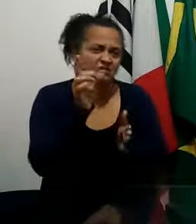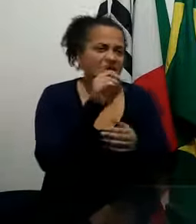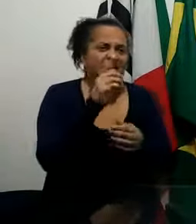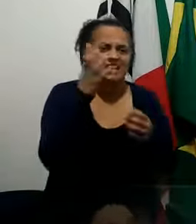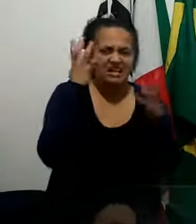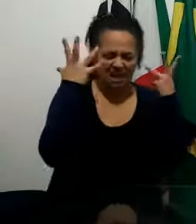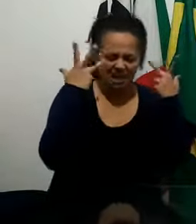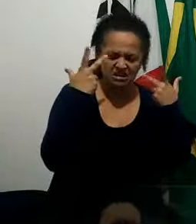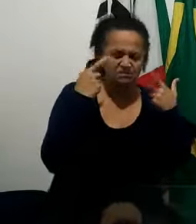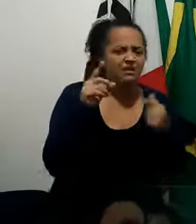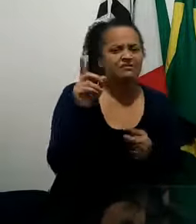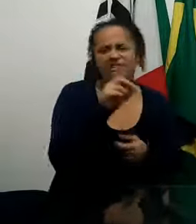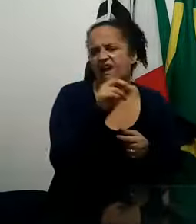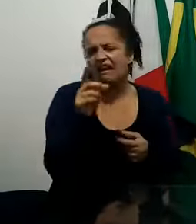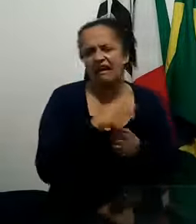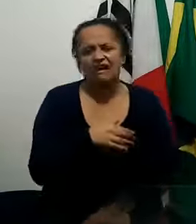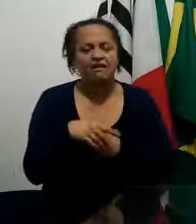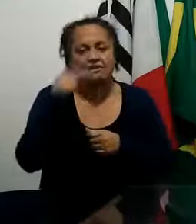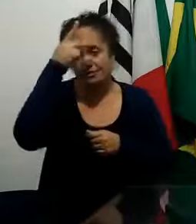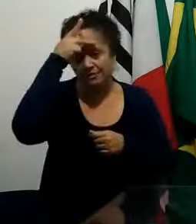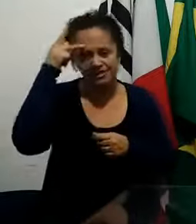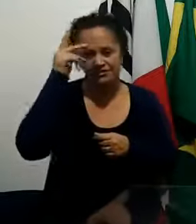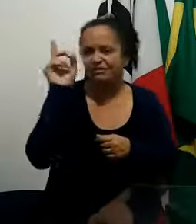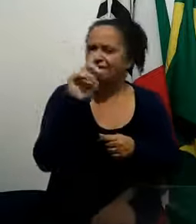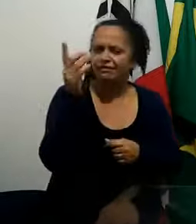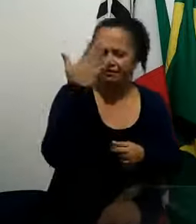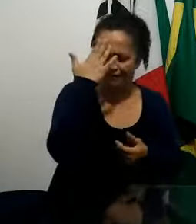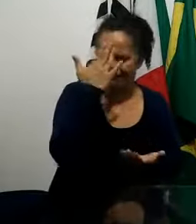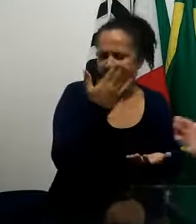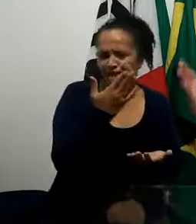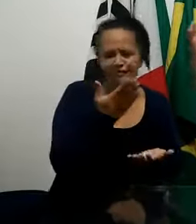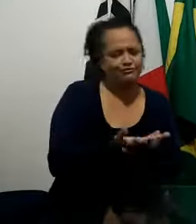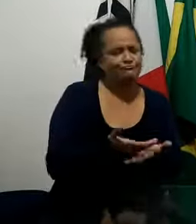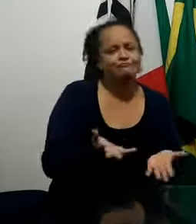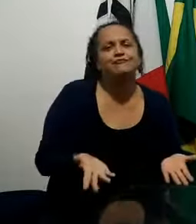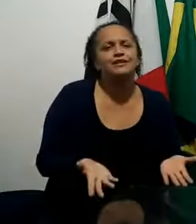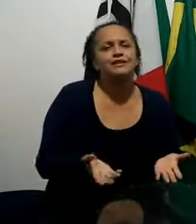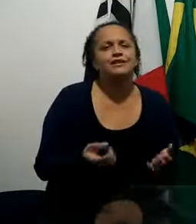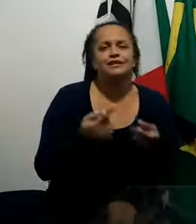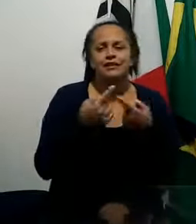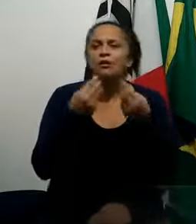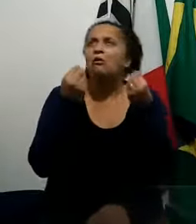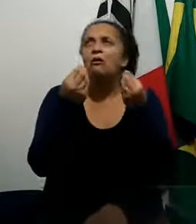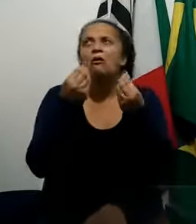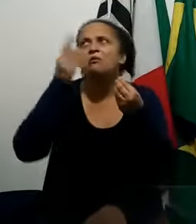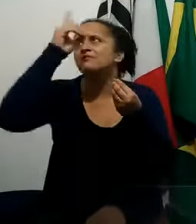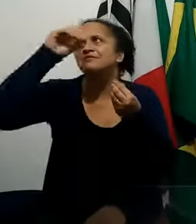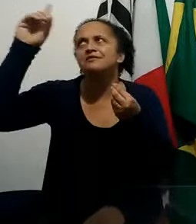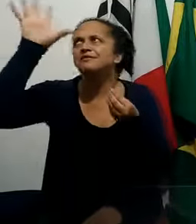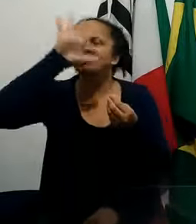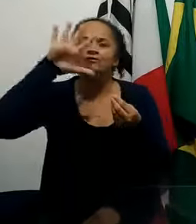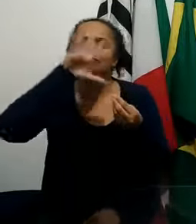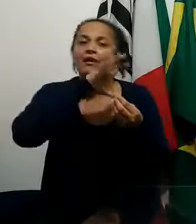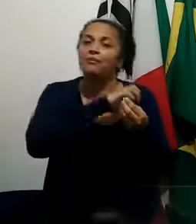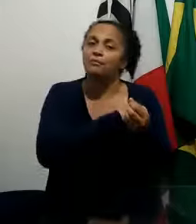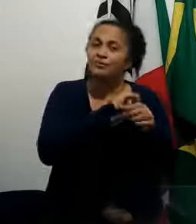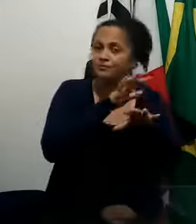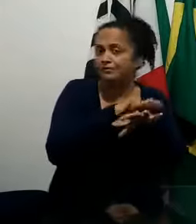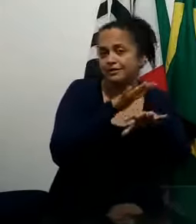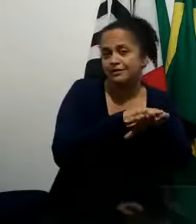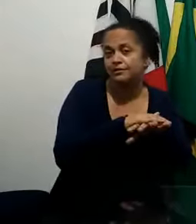terça parte dos homens, vai mandar úlceras, vai liberar demônios? Como é que um Deus de amor vai fazer isso? Mas não